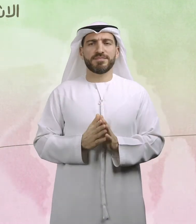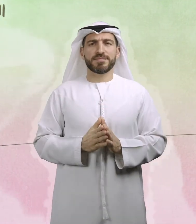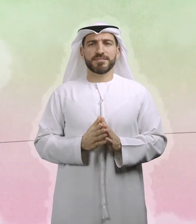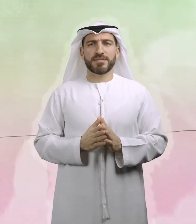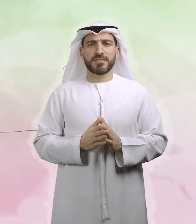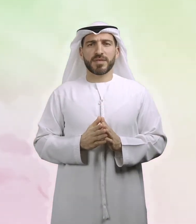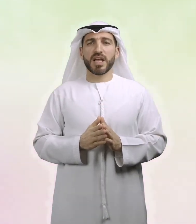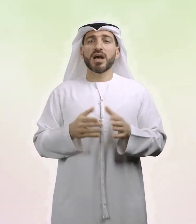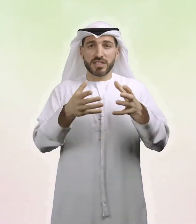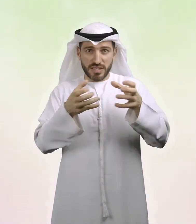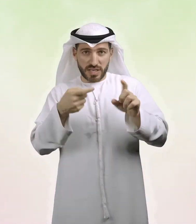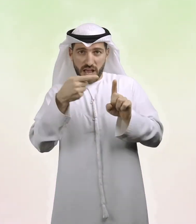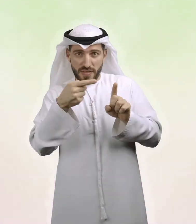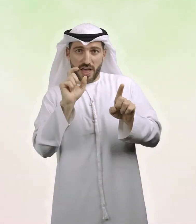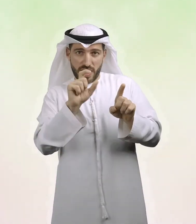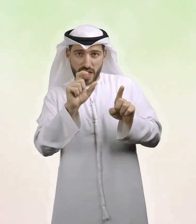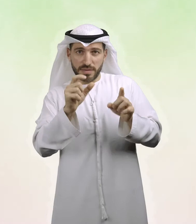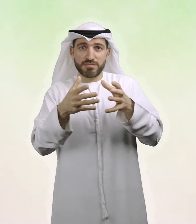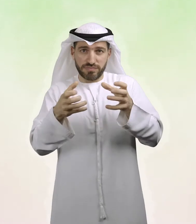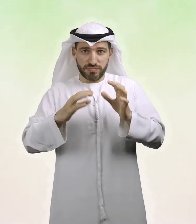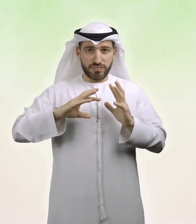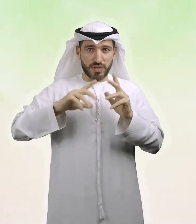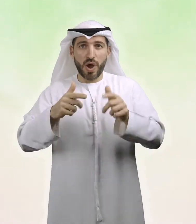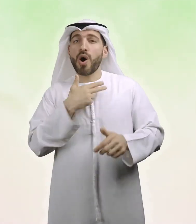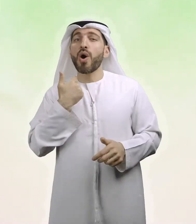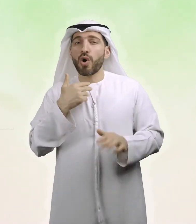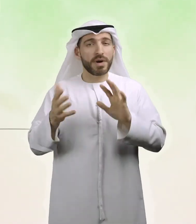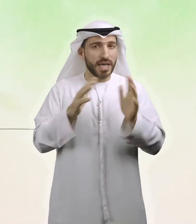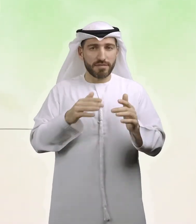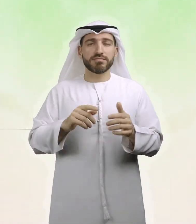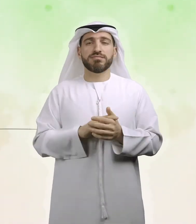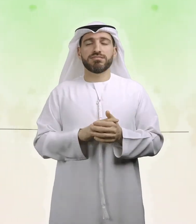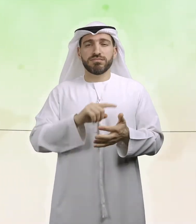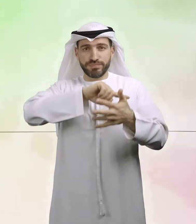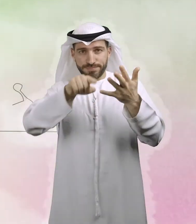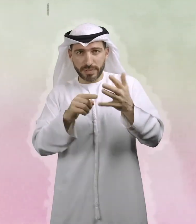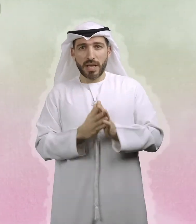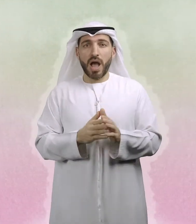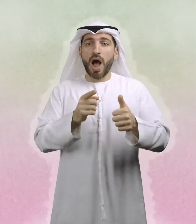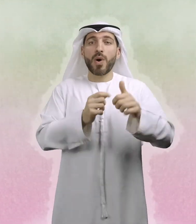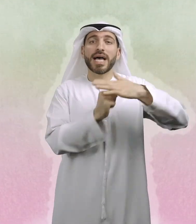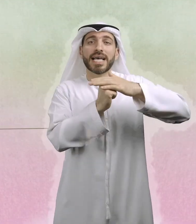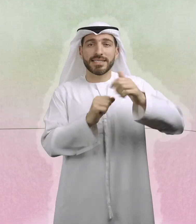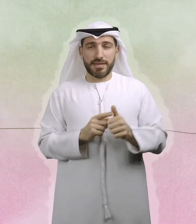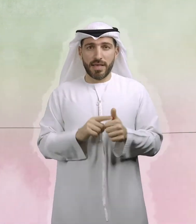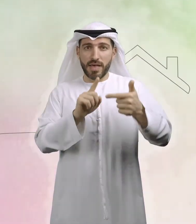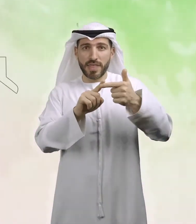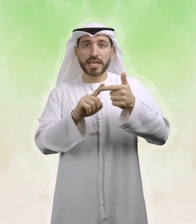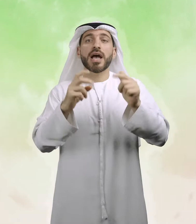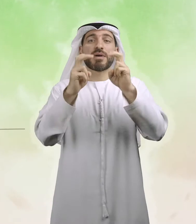التقاعدي. ويعرف الراتب الخاضع للاستقطاع في القطاع الحكومي كالتالي: الراتب الأساسي، بدل